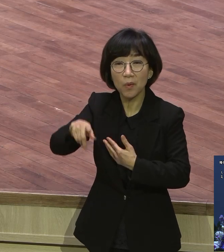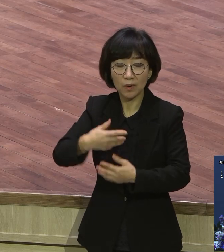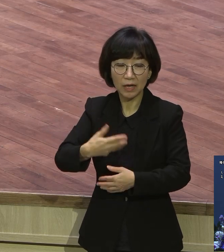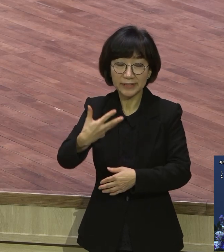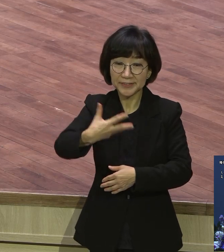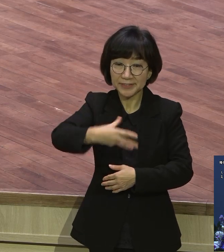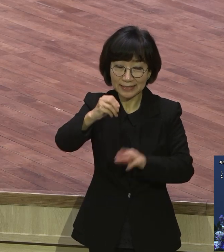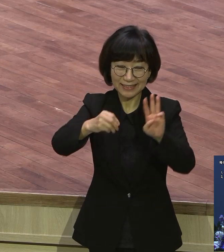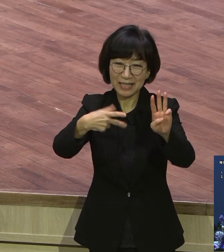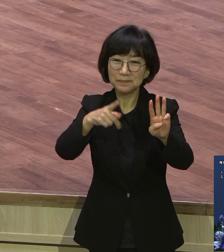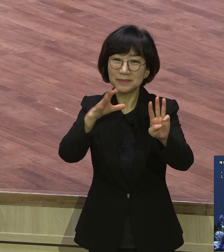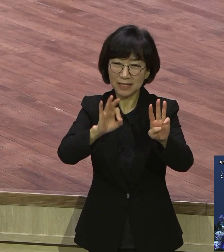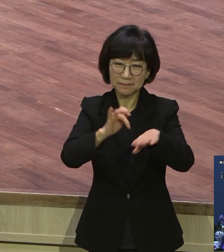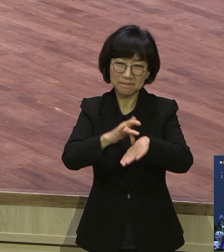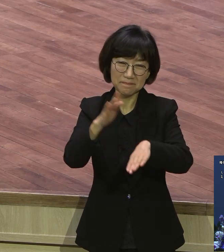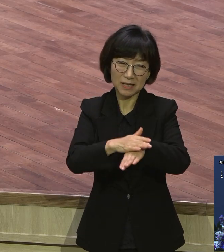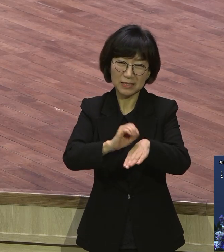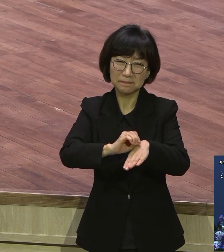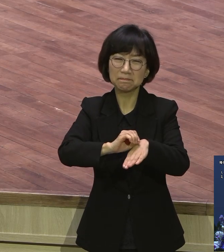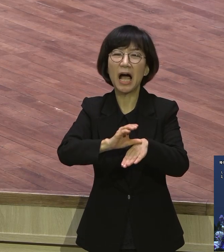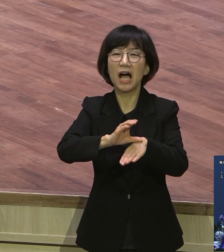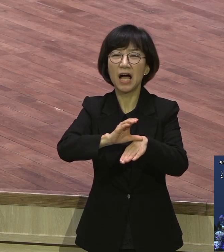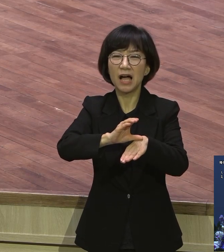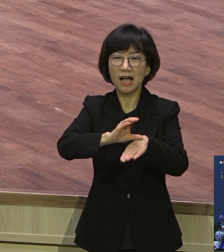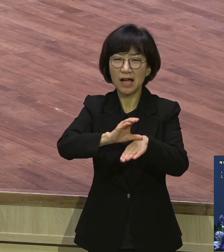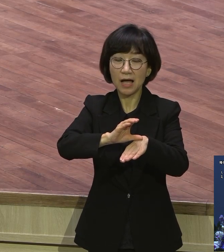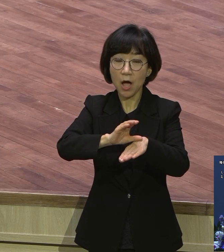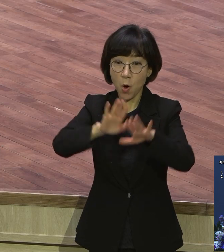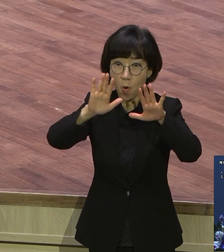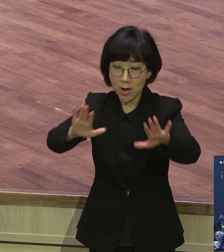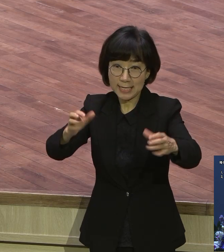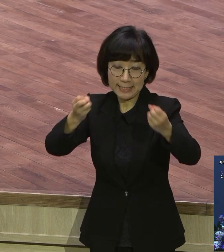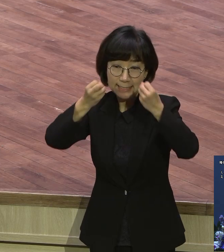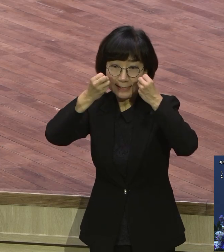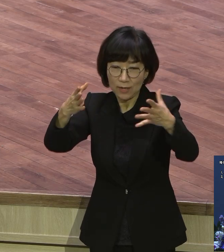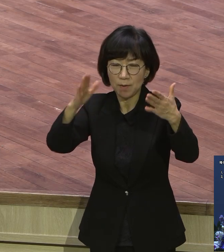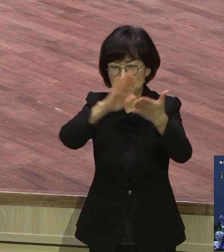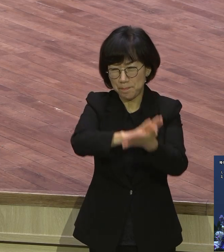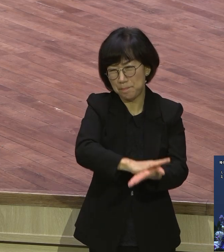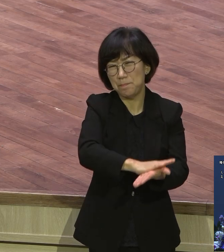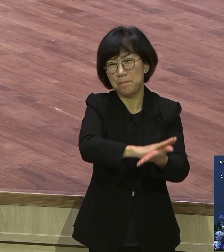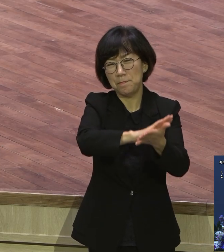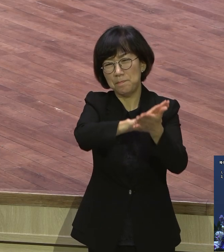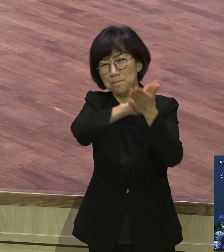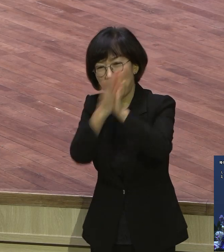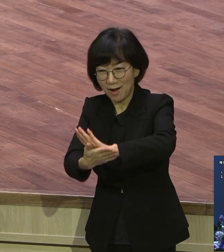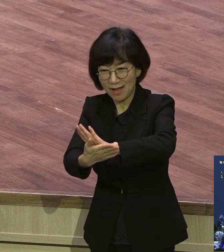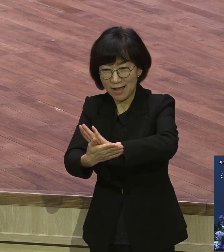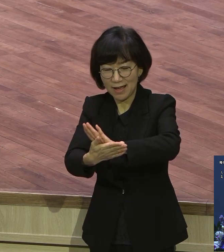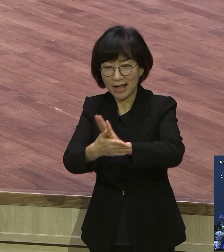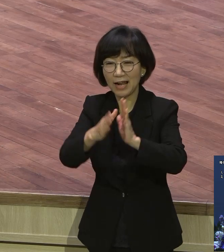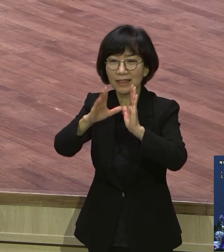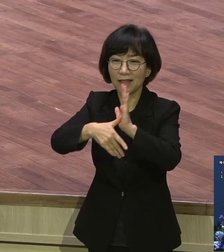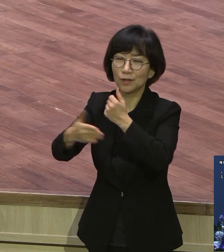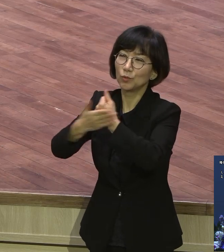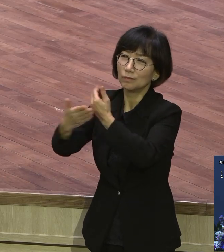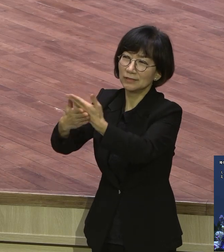예틀입니다 이걸 세틀로 세틀인생으로 바꾸는 것이 보금의 능력이에요